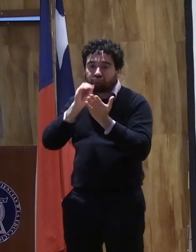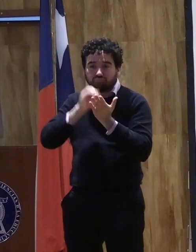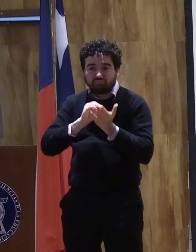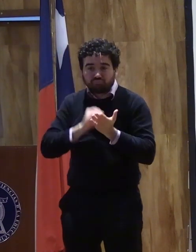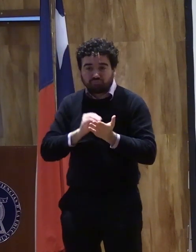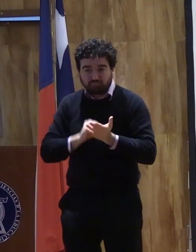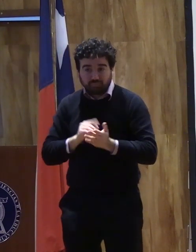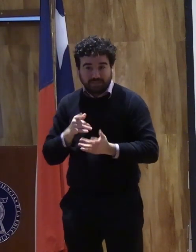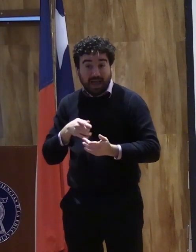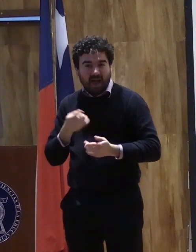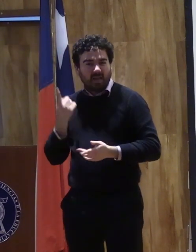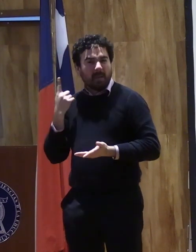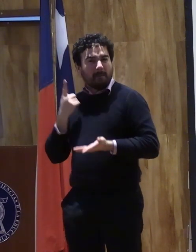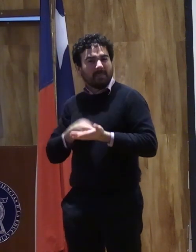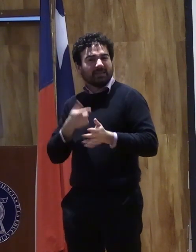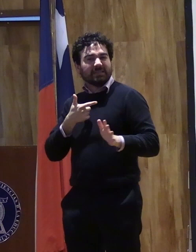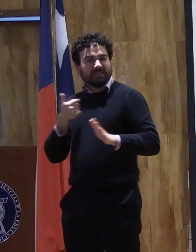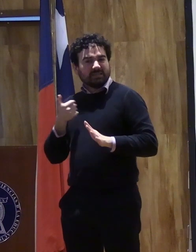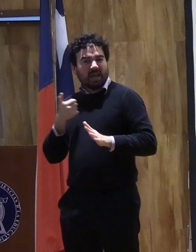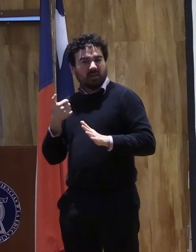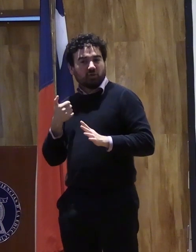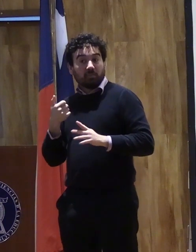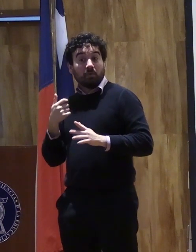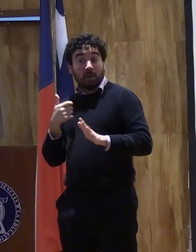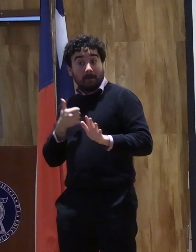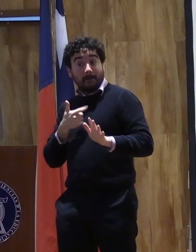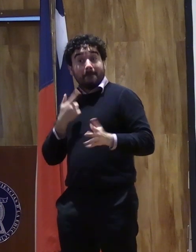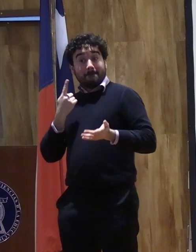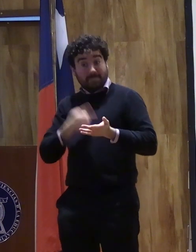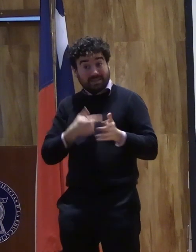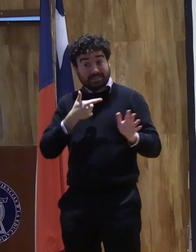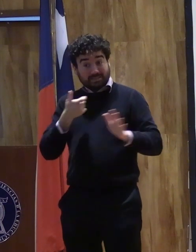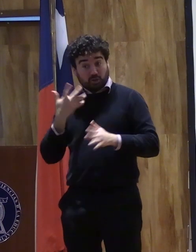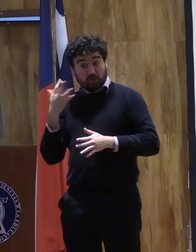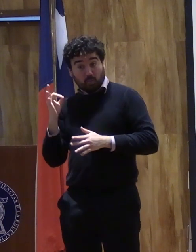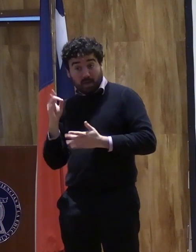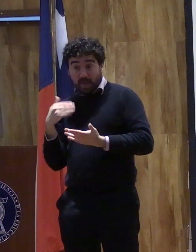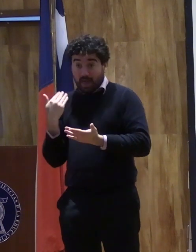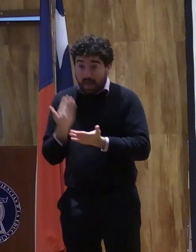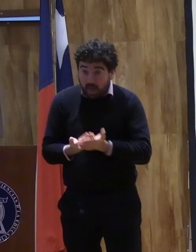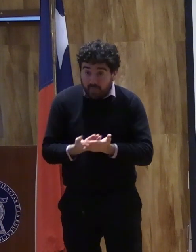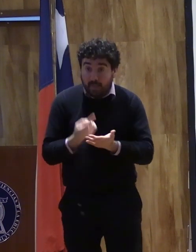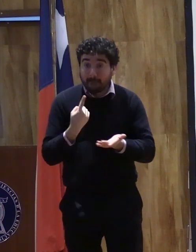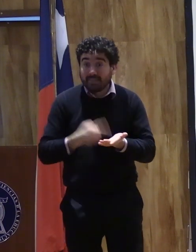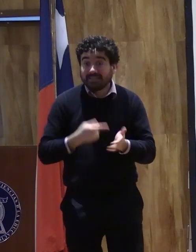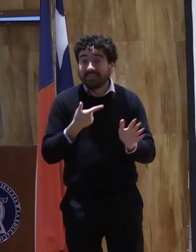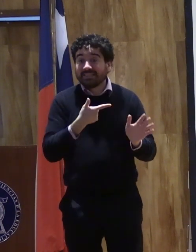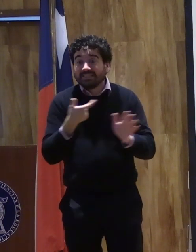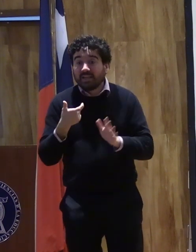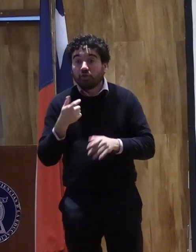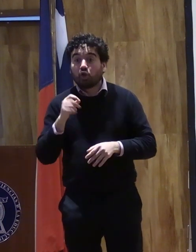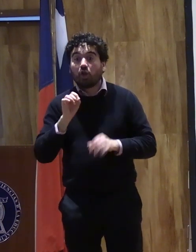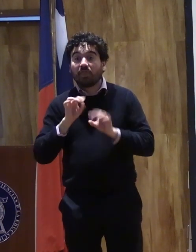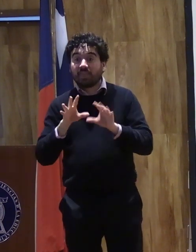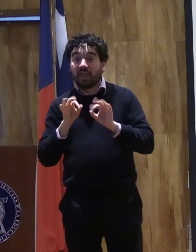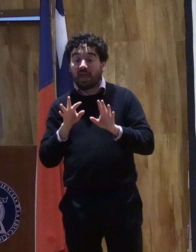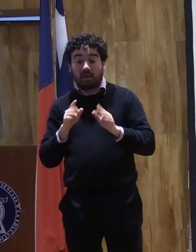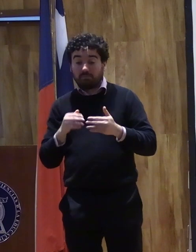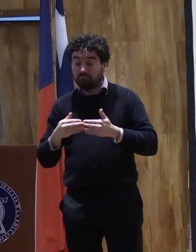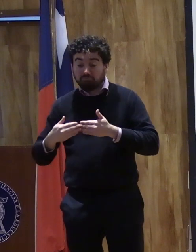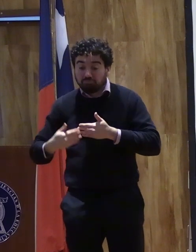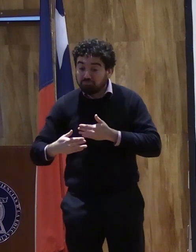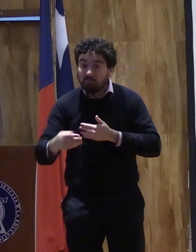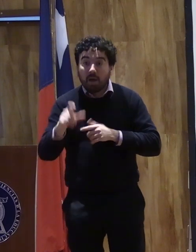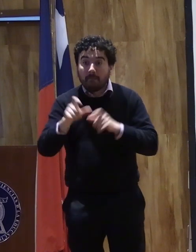entre 1650 y 1710 nadie vio nunca más